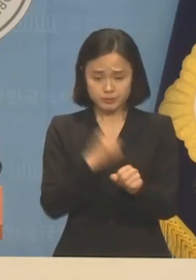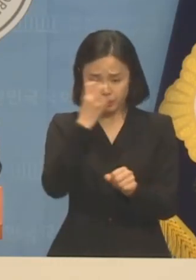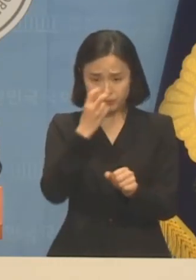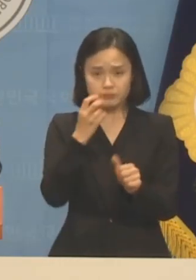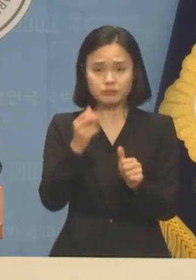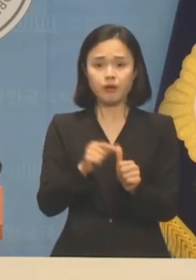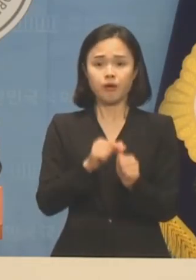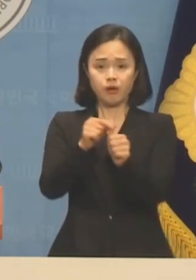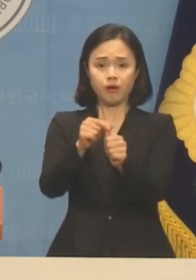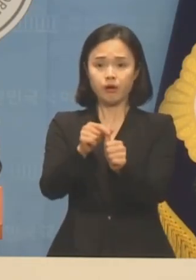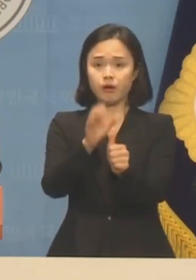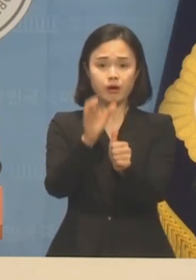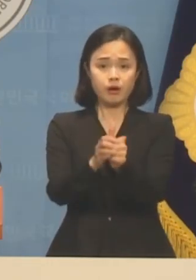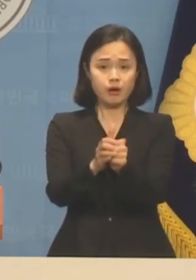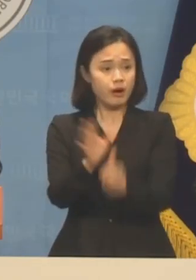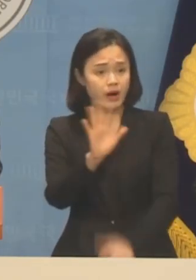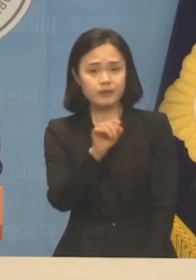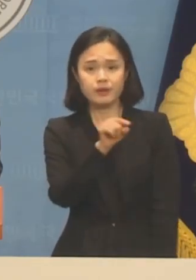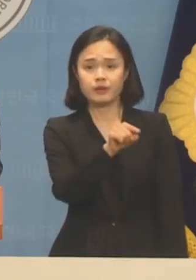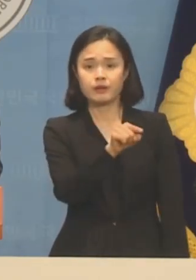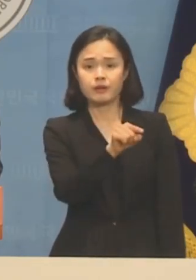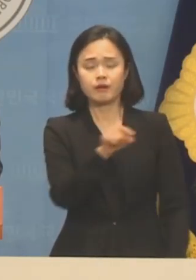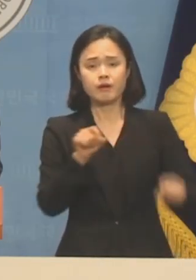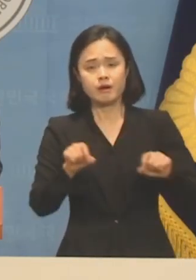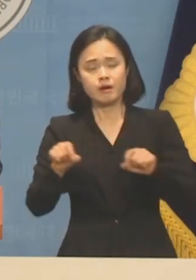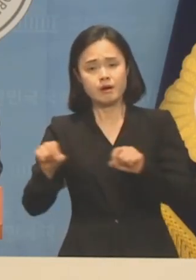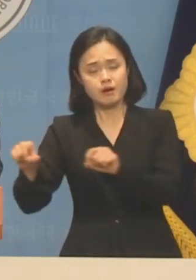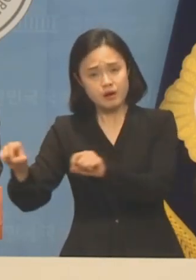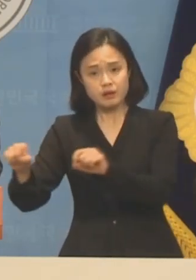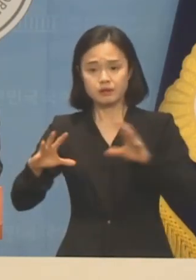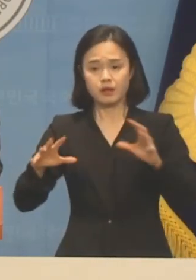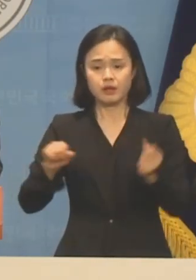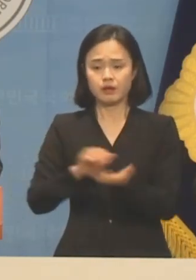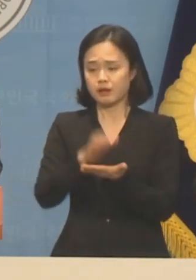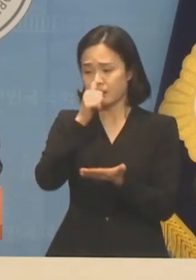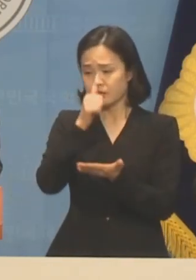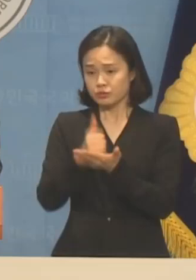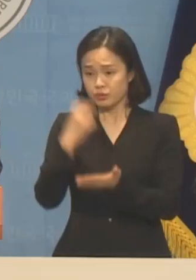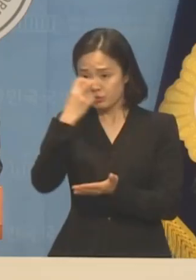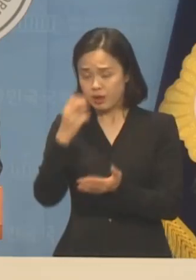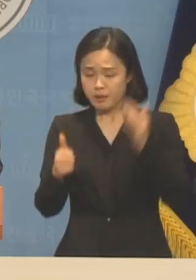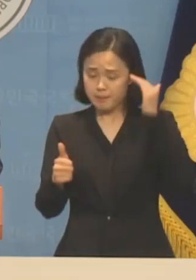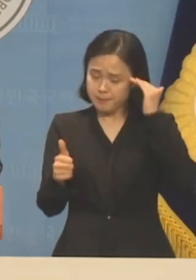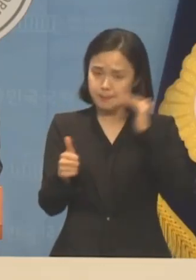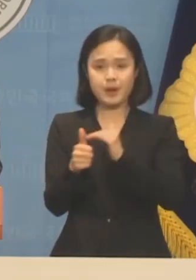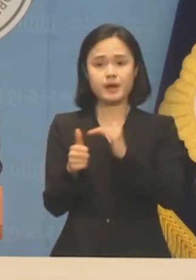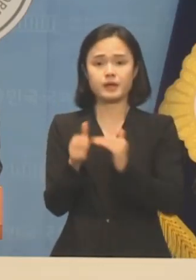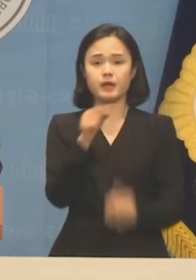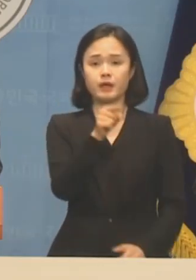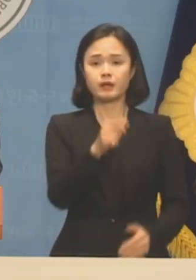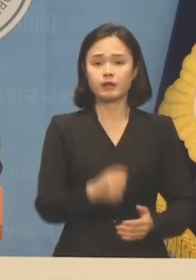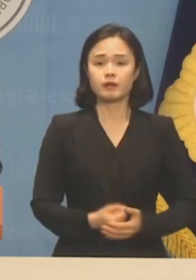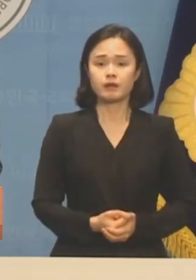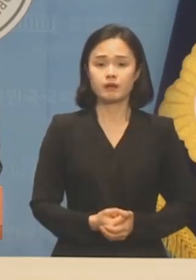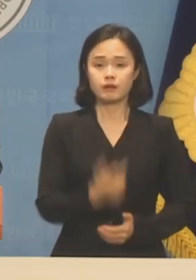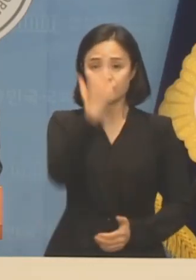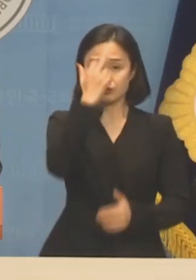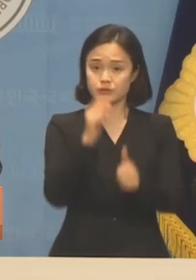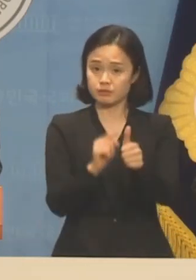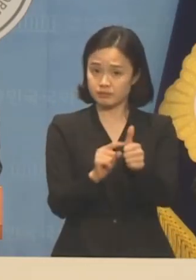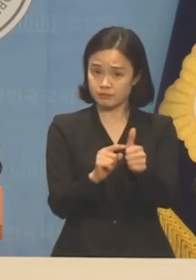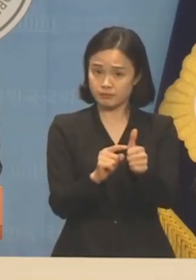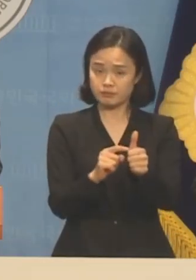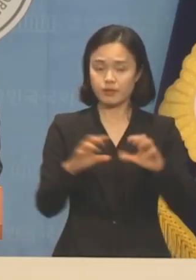제도를 형용하여 내란죄 수사를 방해하고 있습니다. 또한 최상목은 국회에서 선출한